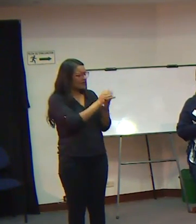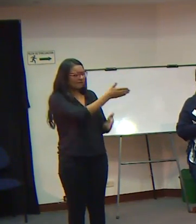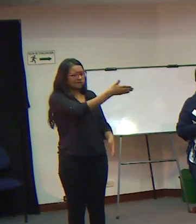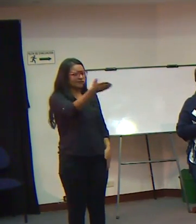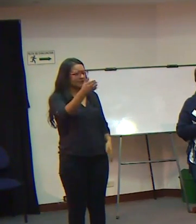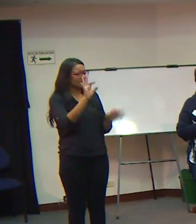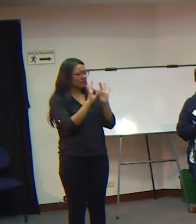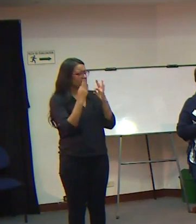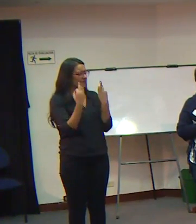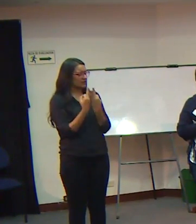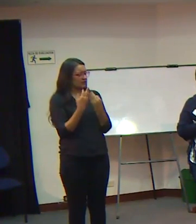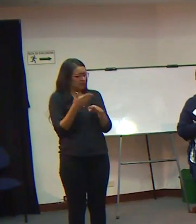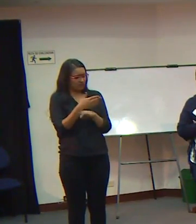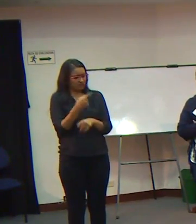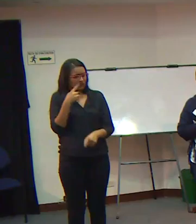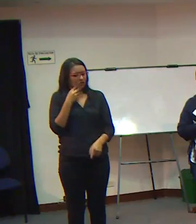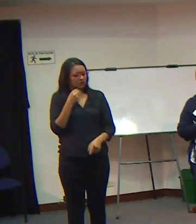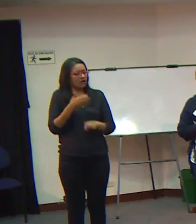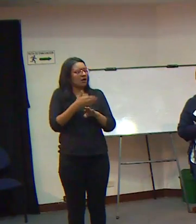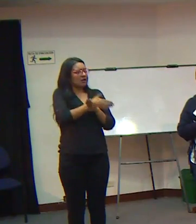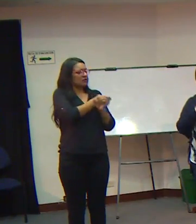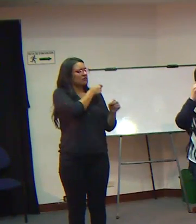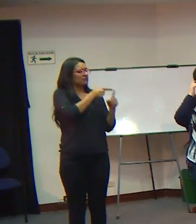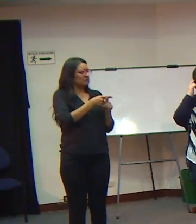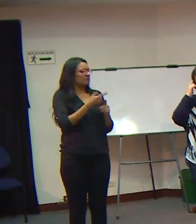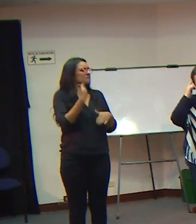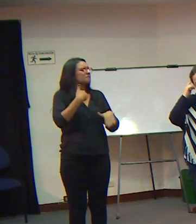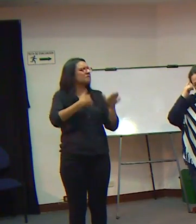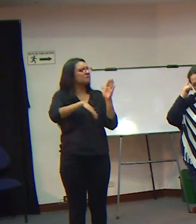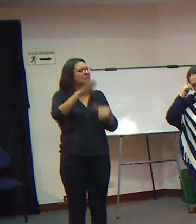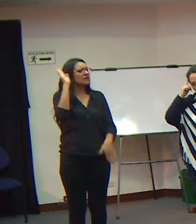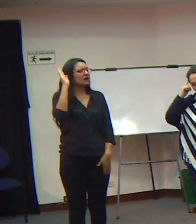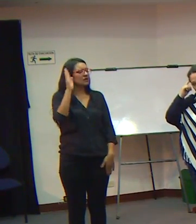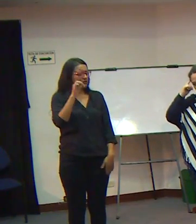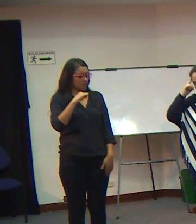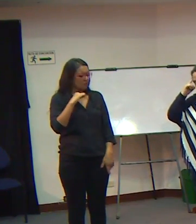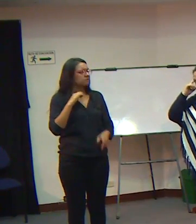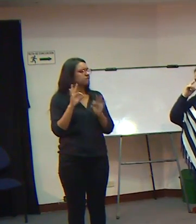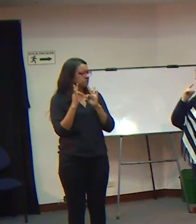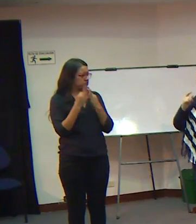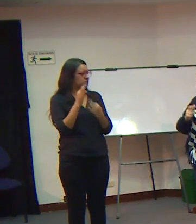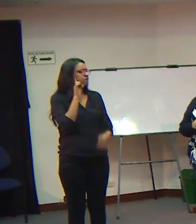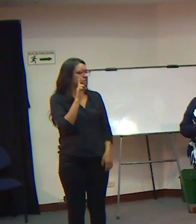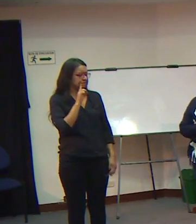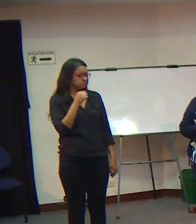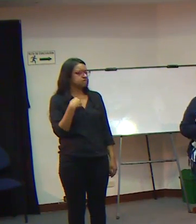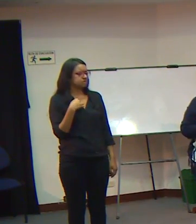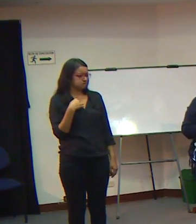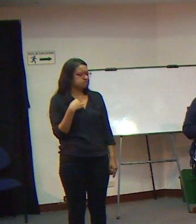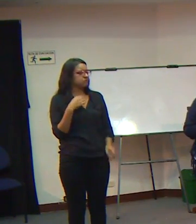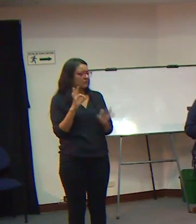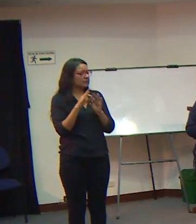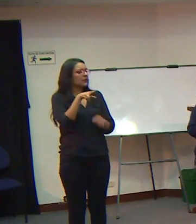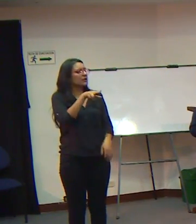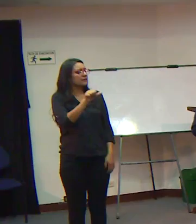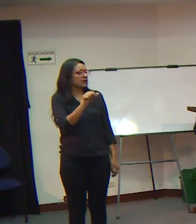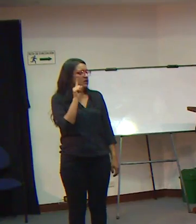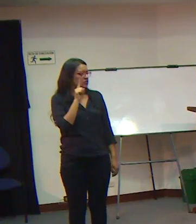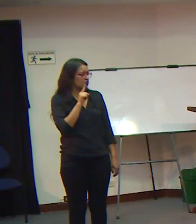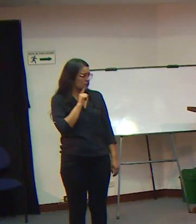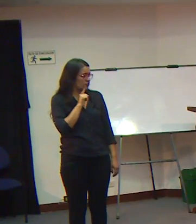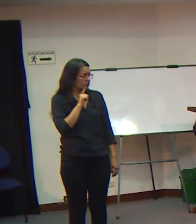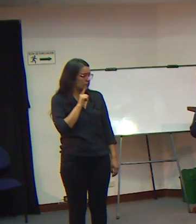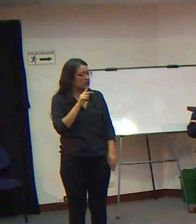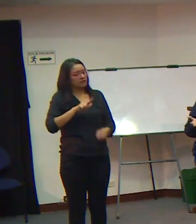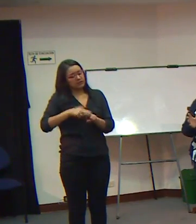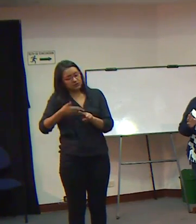familias de nosotros lo han vivido. Sobre todo, yo tengo familia sorda, ¿sí? Yo tengo una hermana sorda y